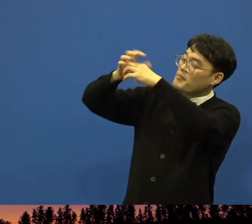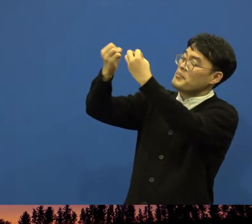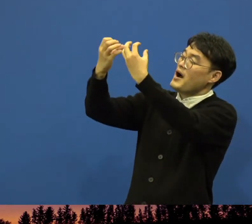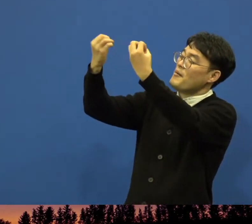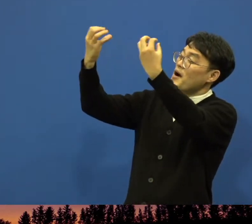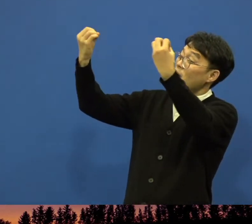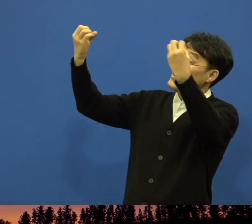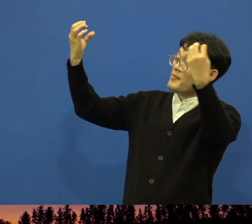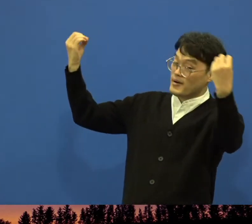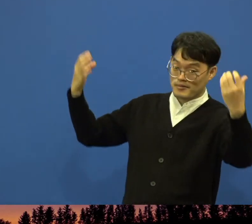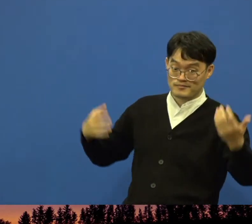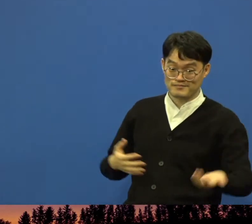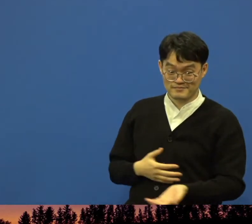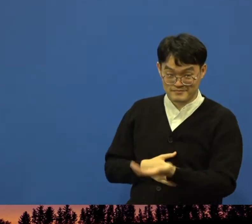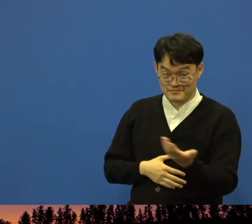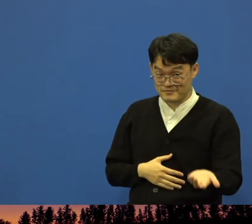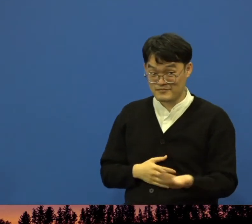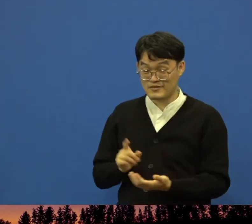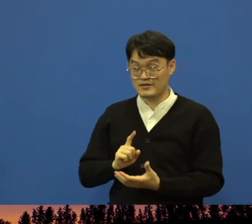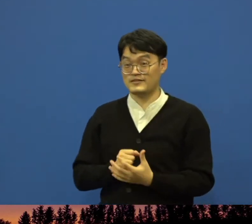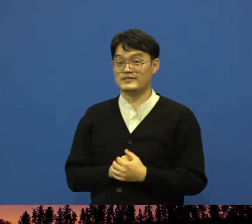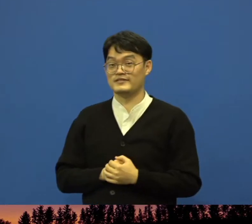좀 하시나요?